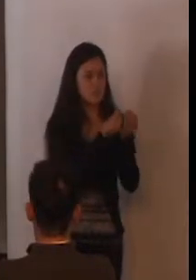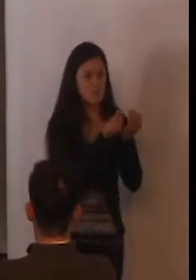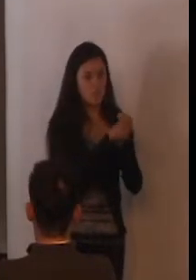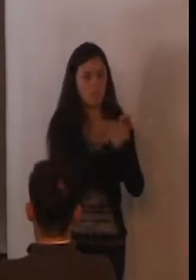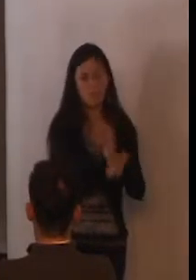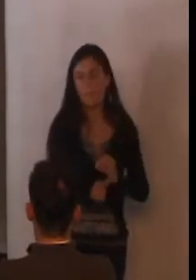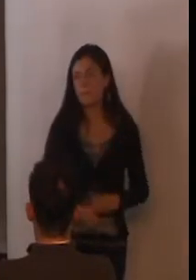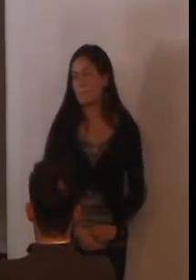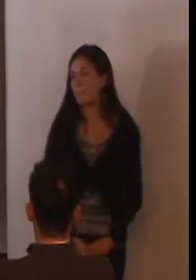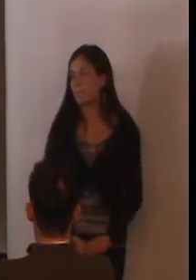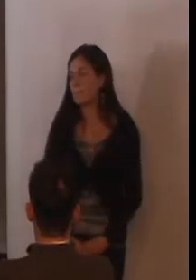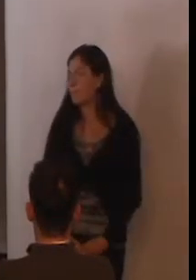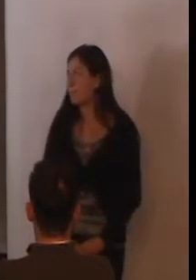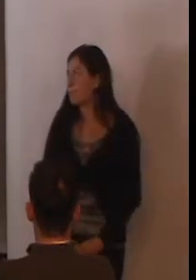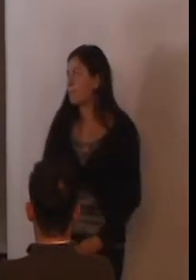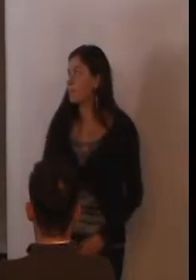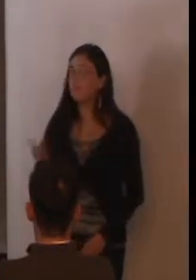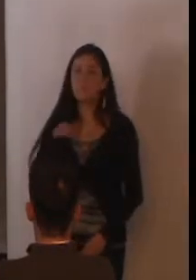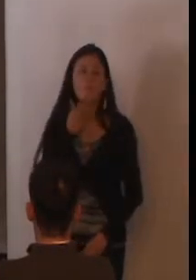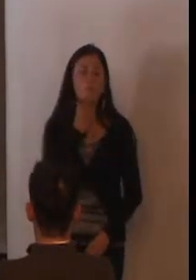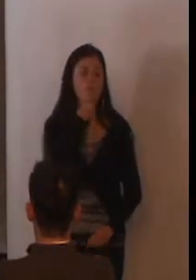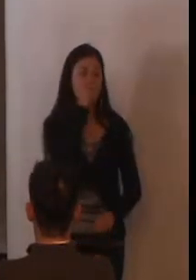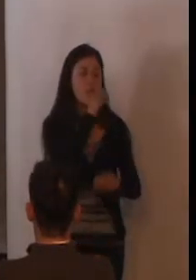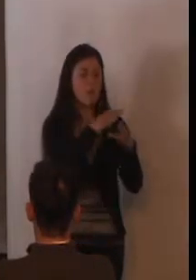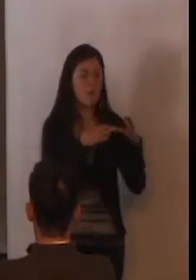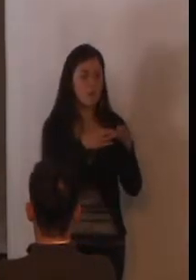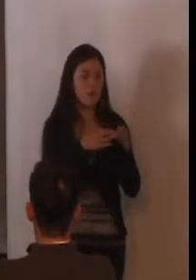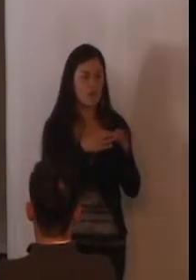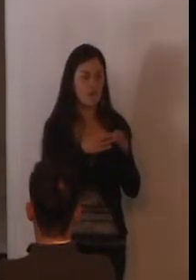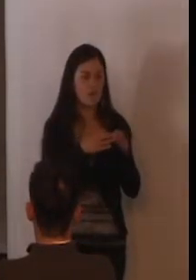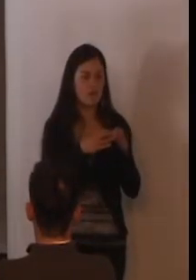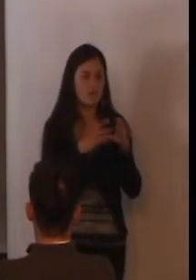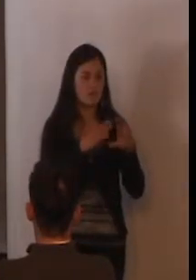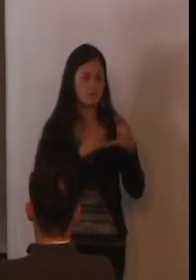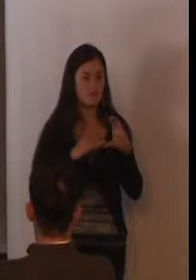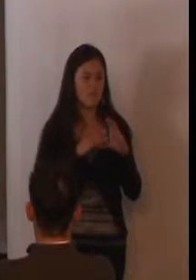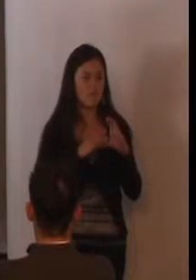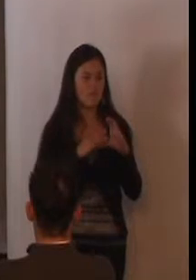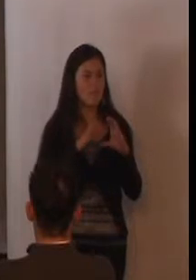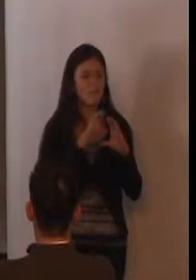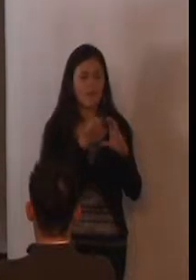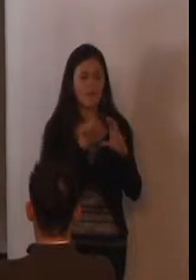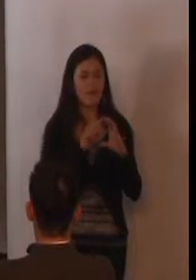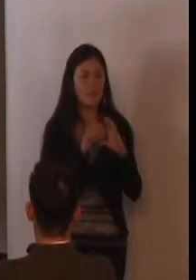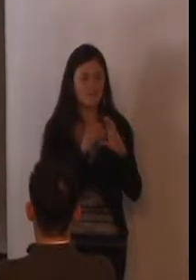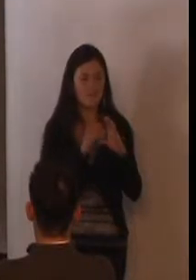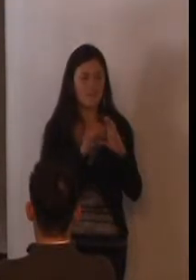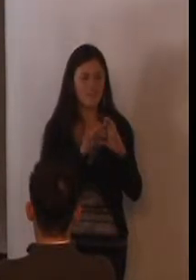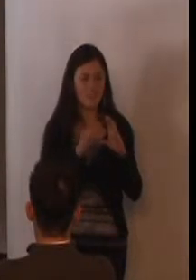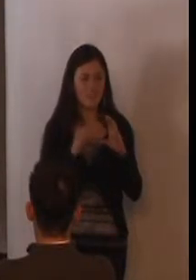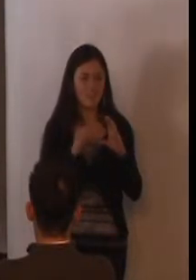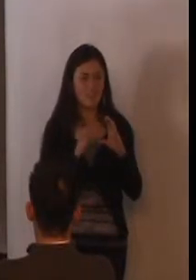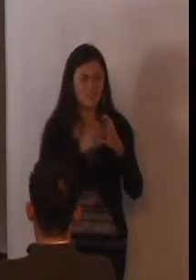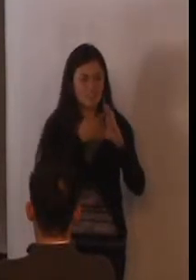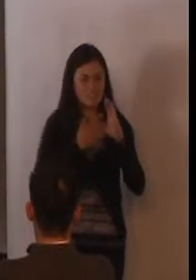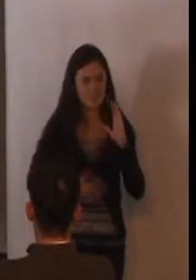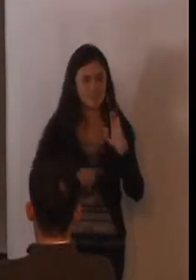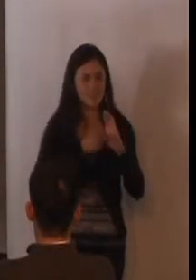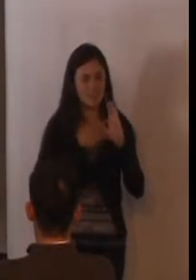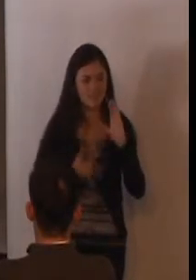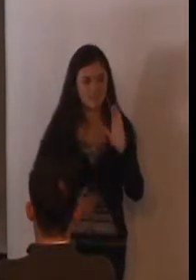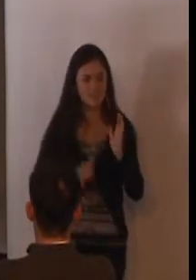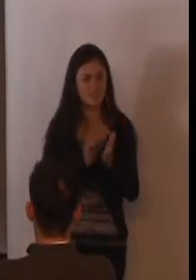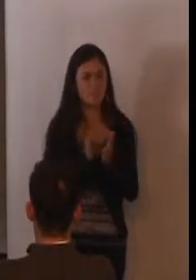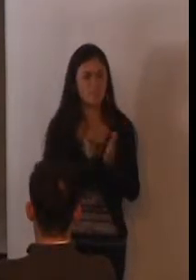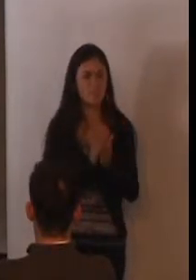Posterior entonces a este escuchado el sonido, tengo una agudeza auditiva expuesta, una discriminación auditiva que requiere de mayor apoyo, tengo